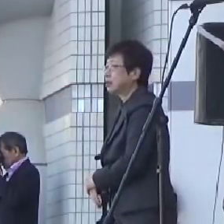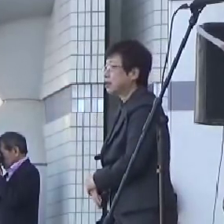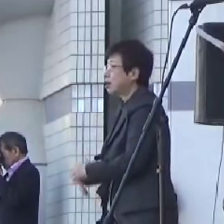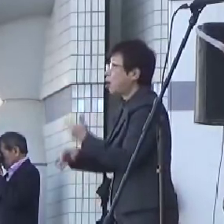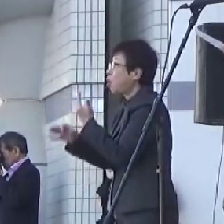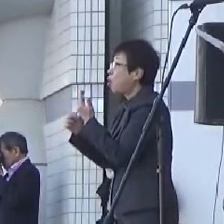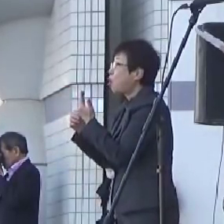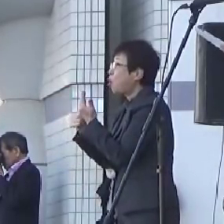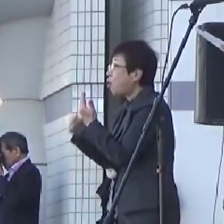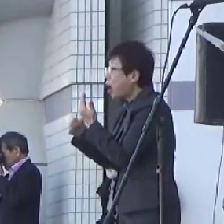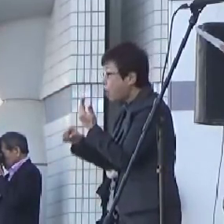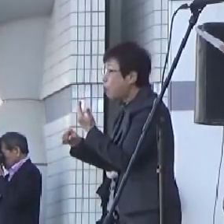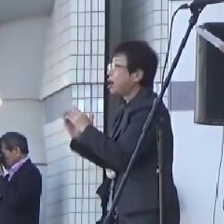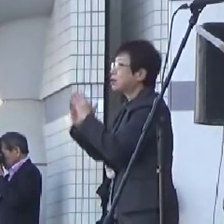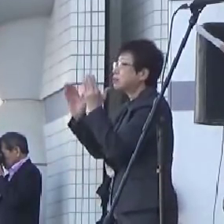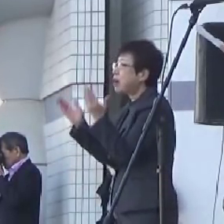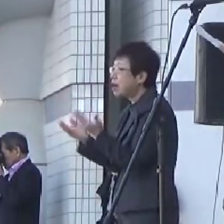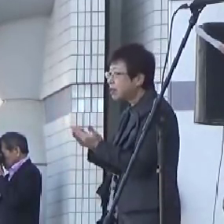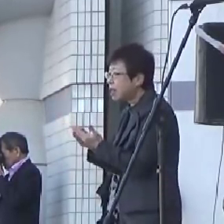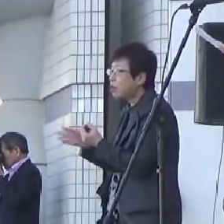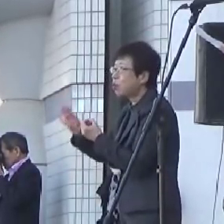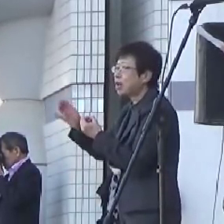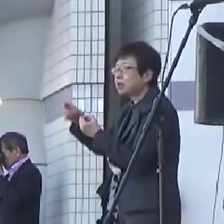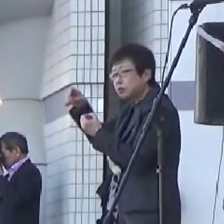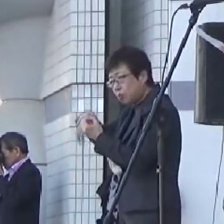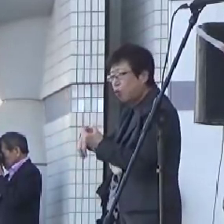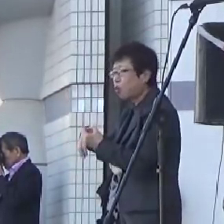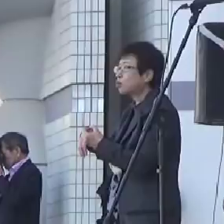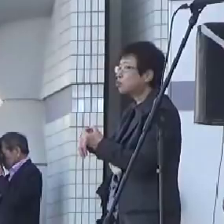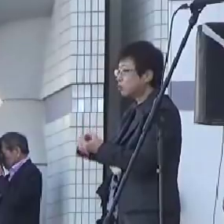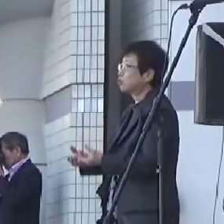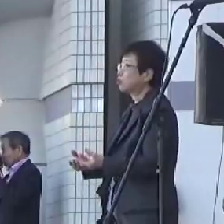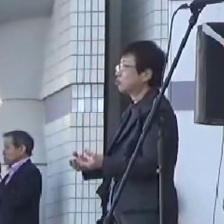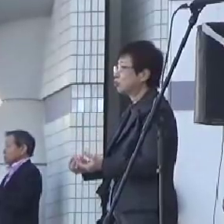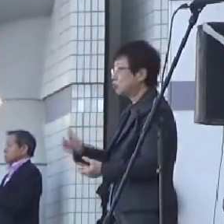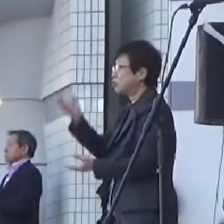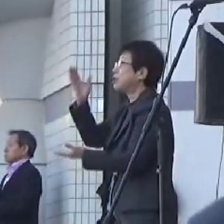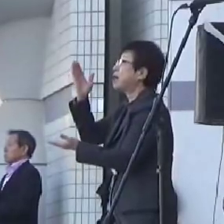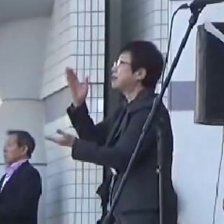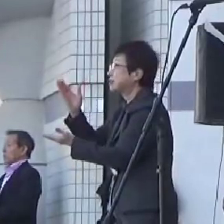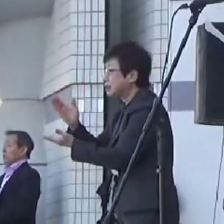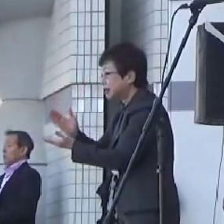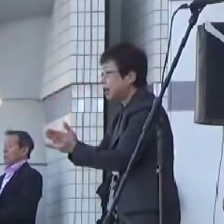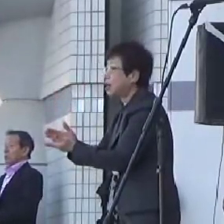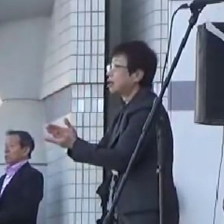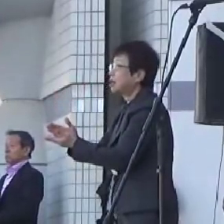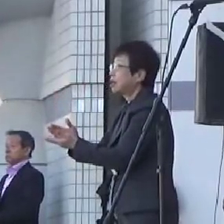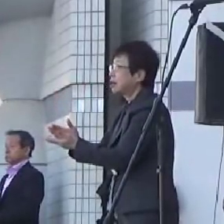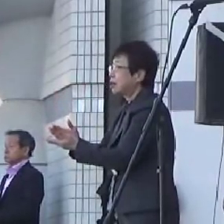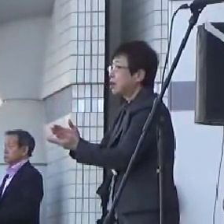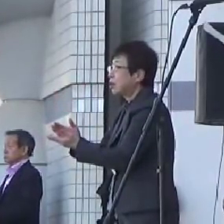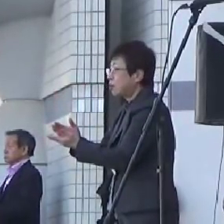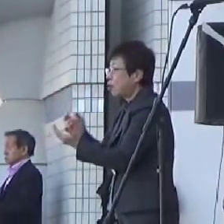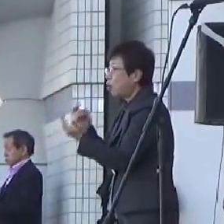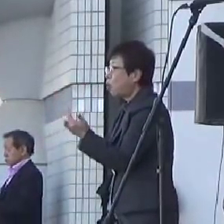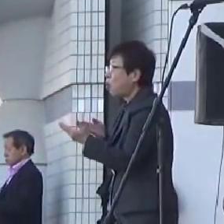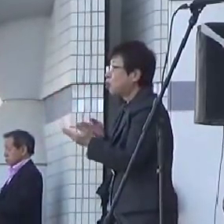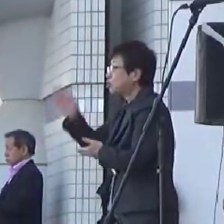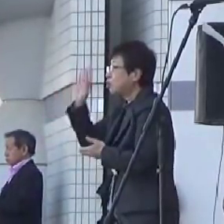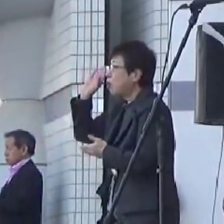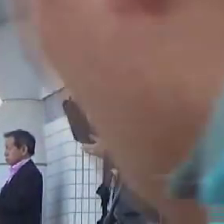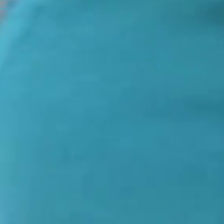法案は全ての原発を速やかに停止し、法施行後は5年以内